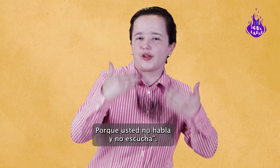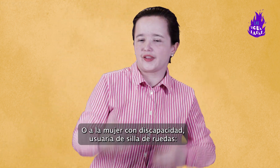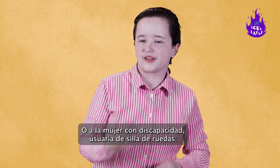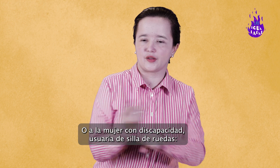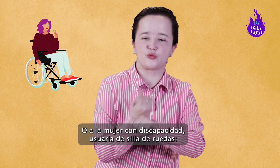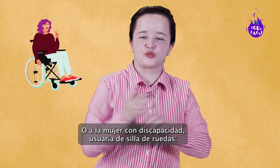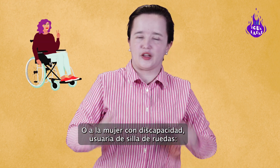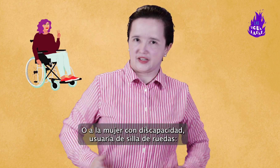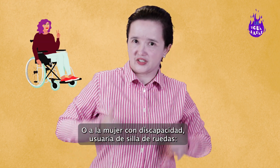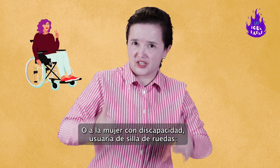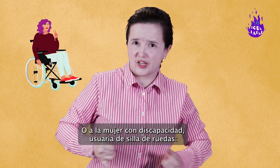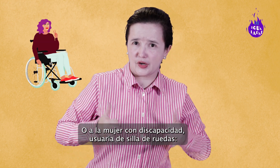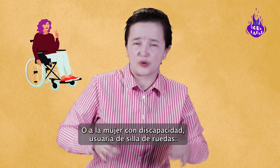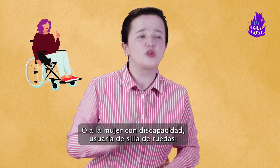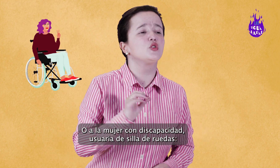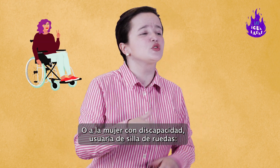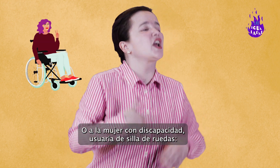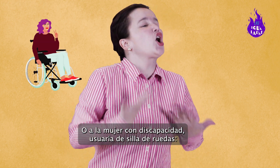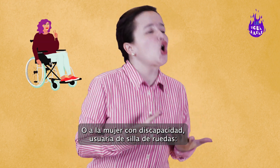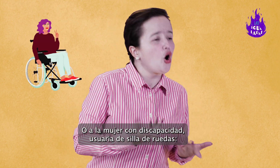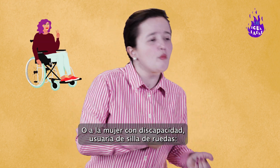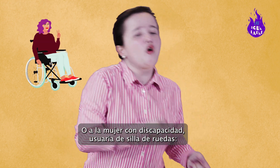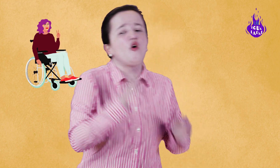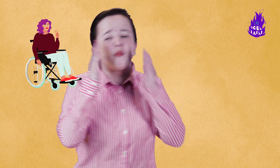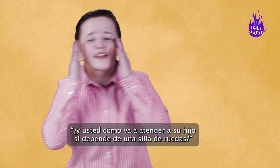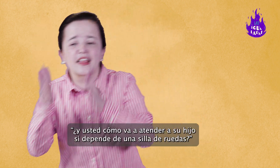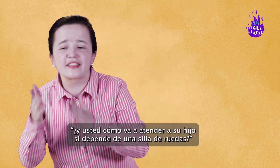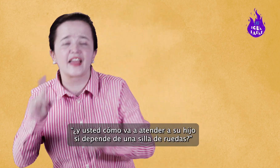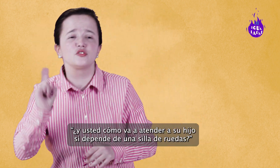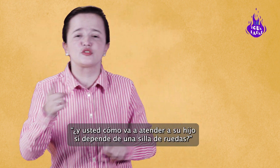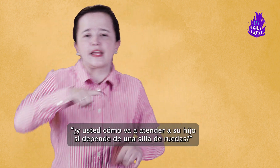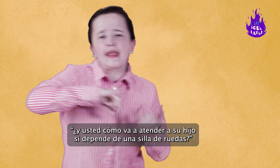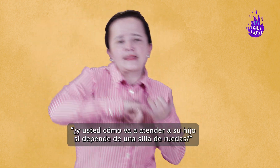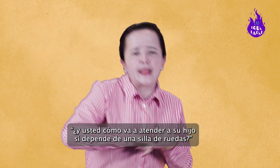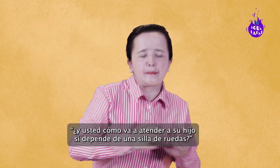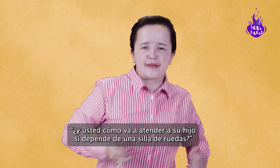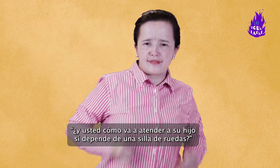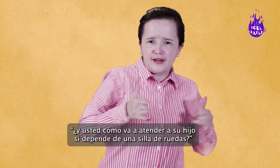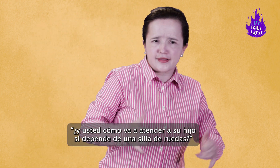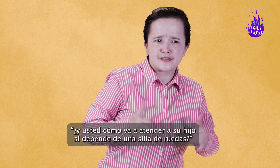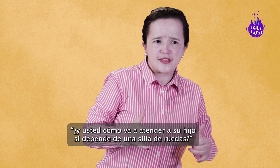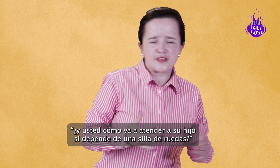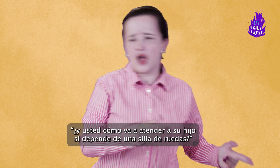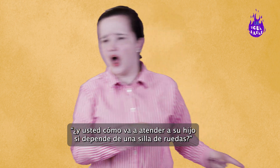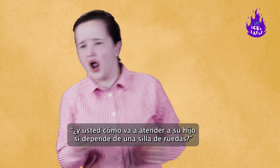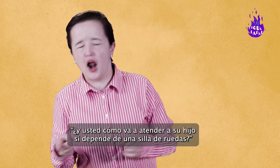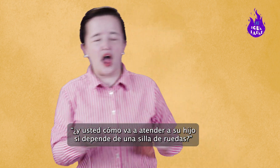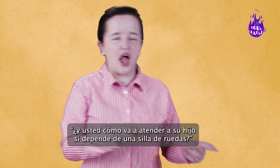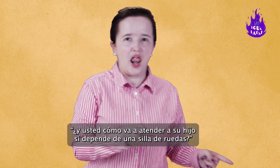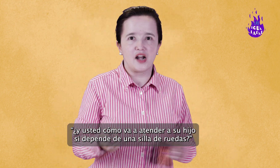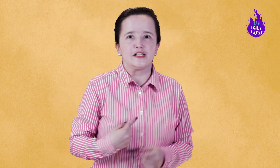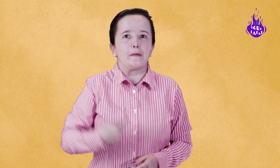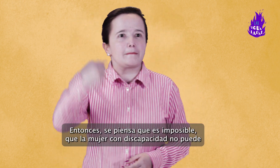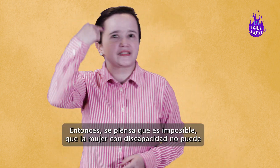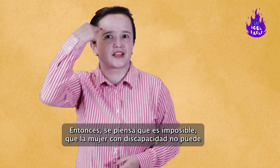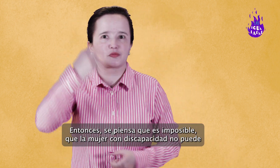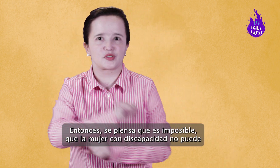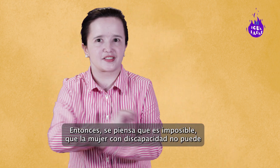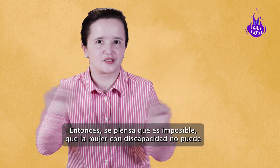O a la mujer con discapacidad usuaria de silla de ruedas, ¿y usted cómo va a atender a su hijo si depende de una silla de ruedas? Entonces se piensa